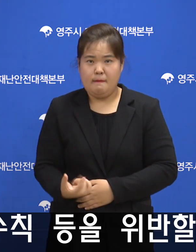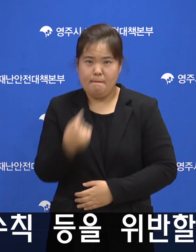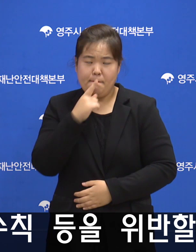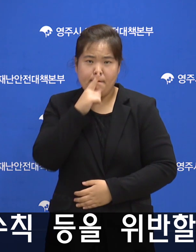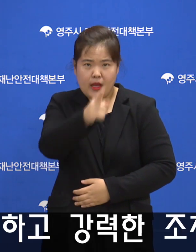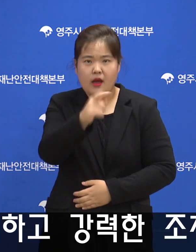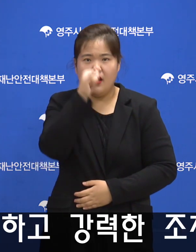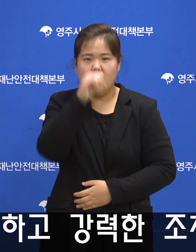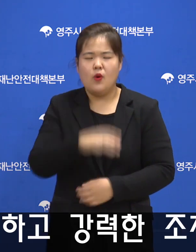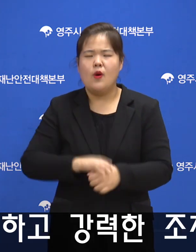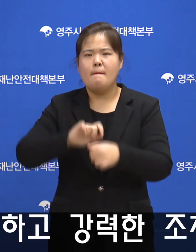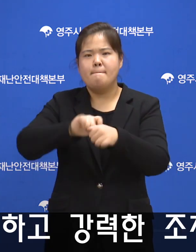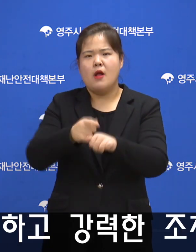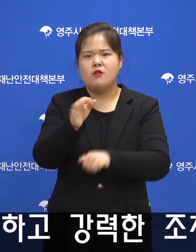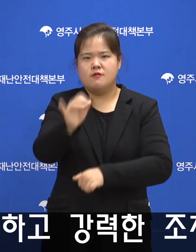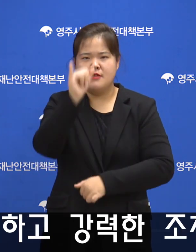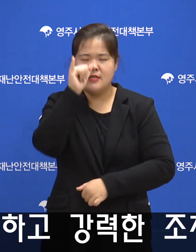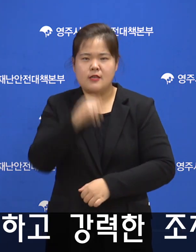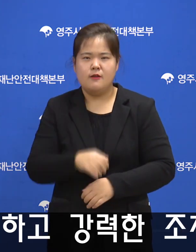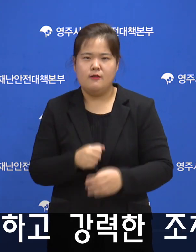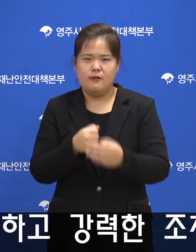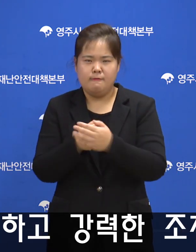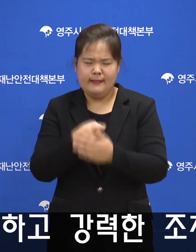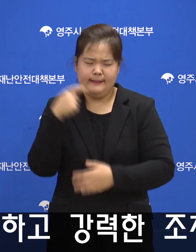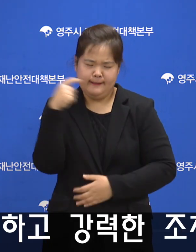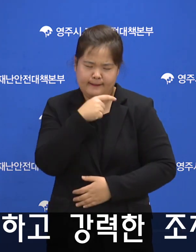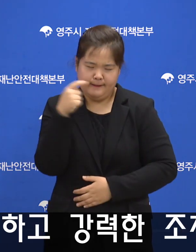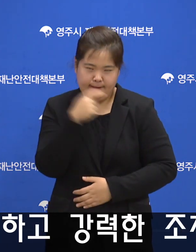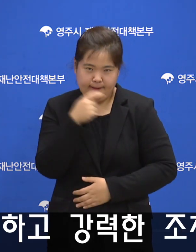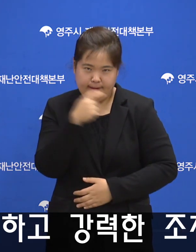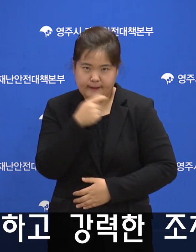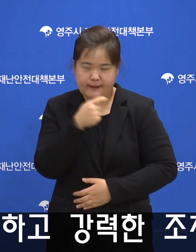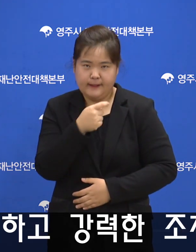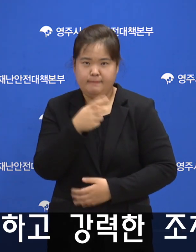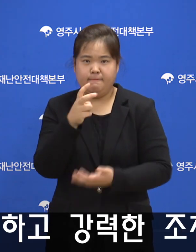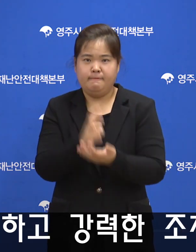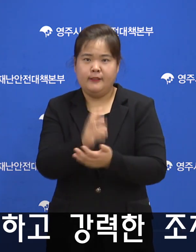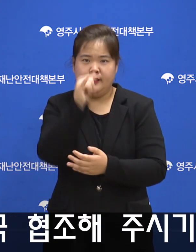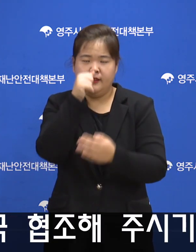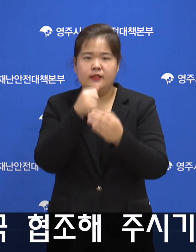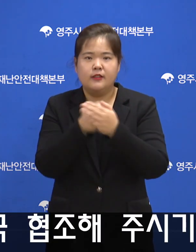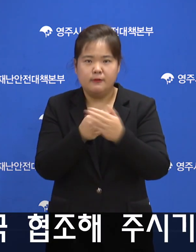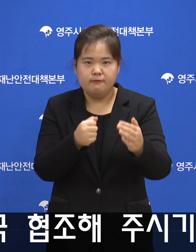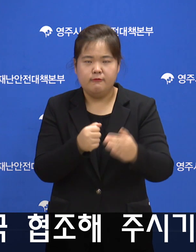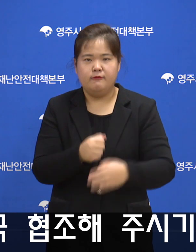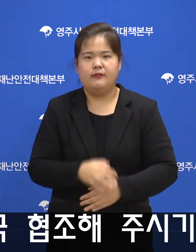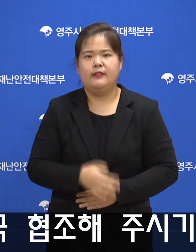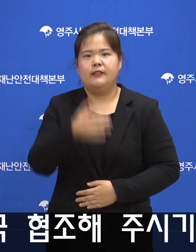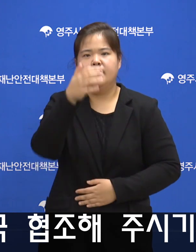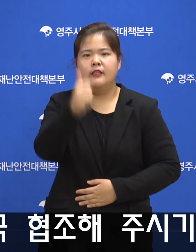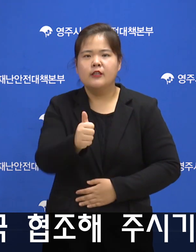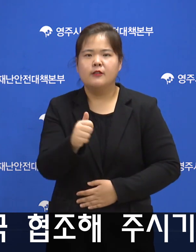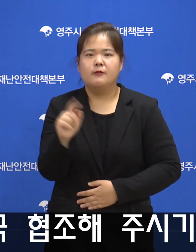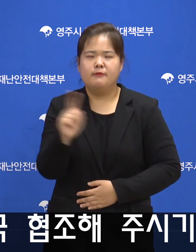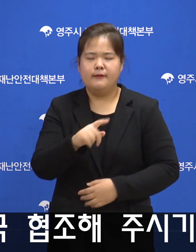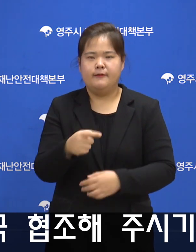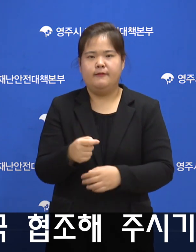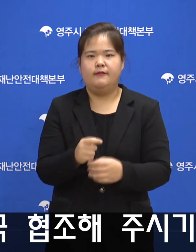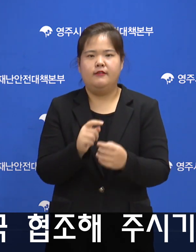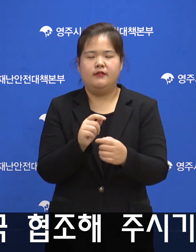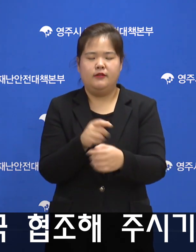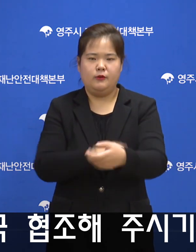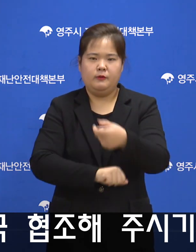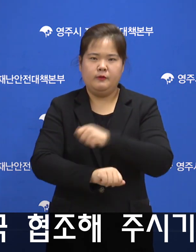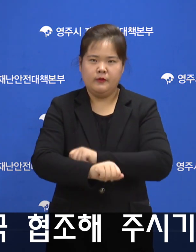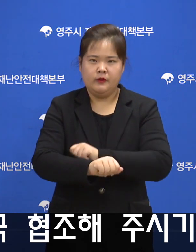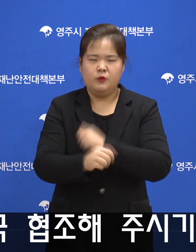조치하고 벌금을 부과하는 등 엄격하고 강력한 조치를 취할 계획이니 업주 여러분들께서는 적극